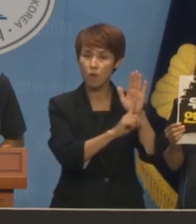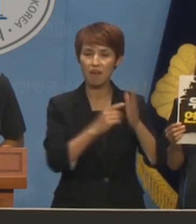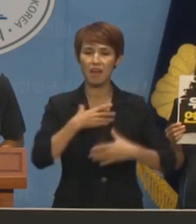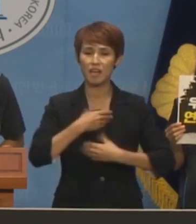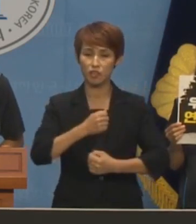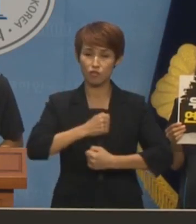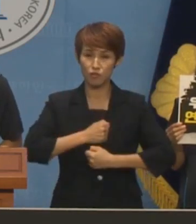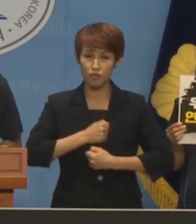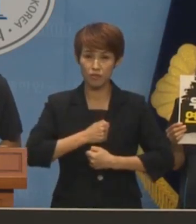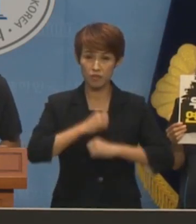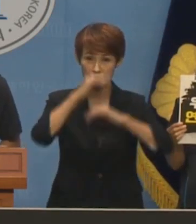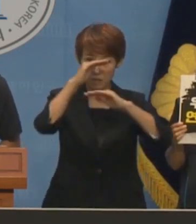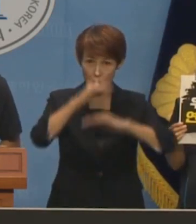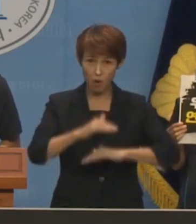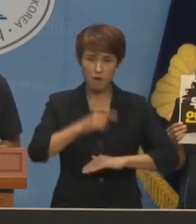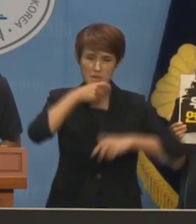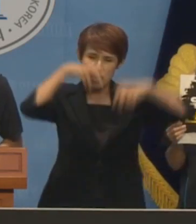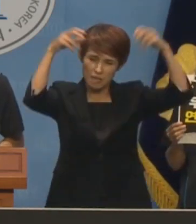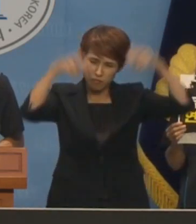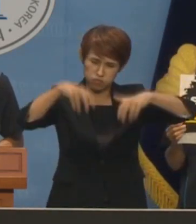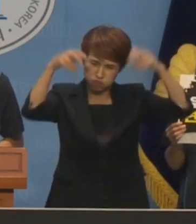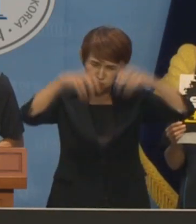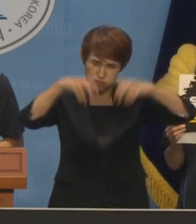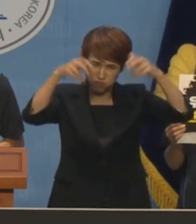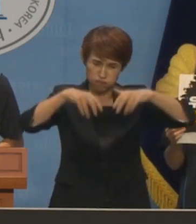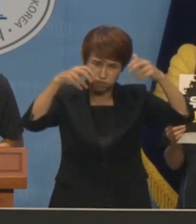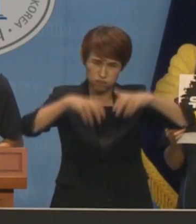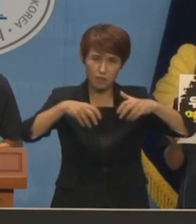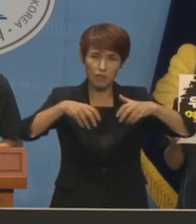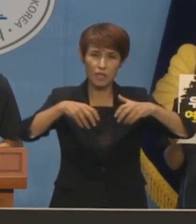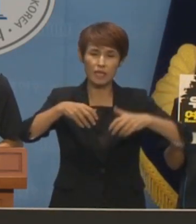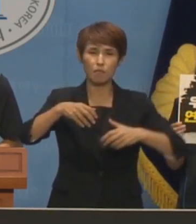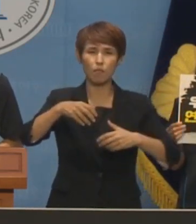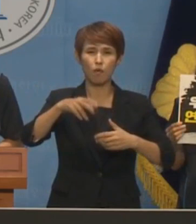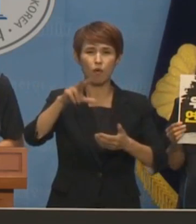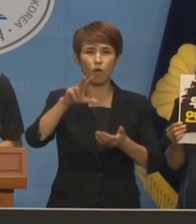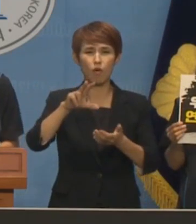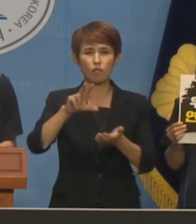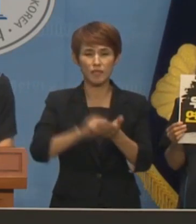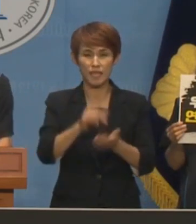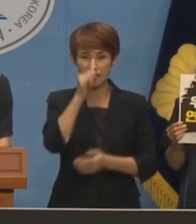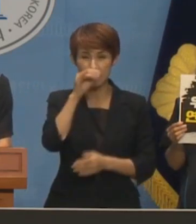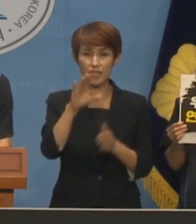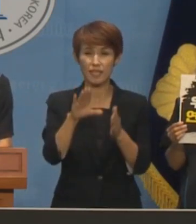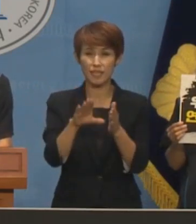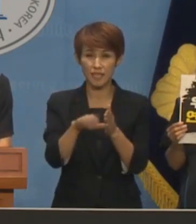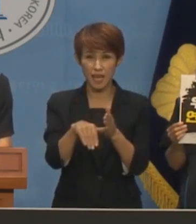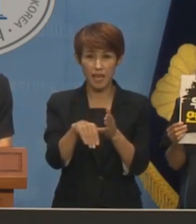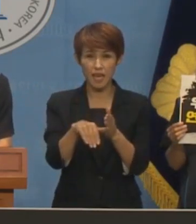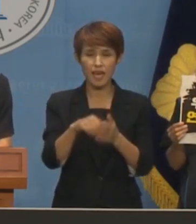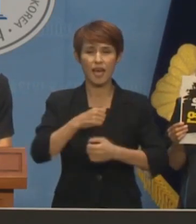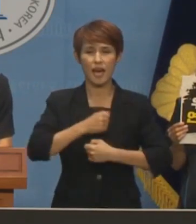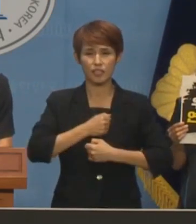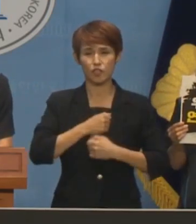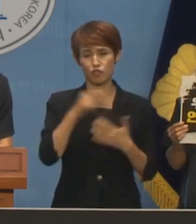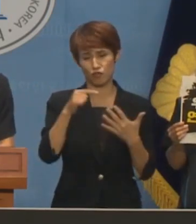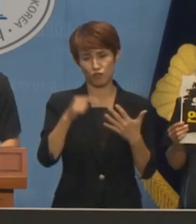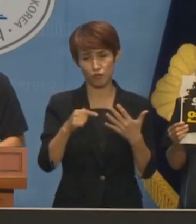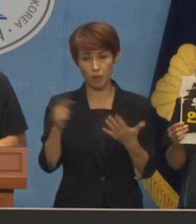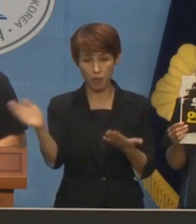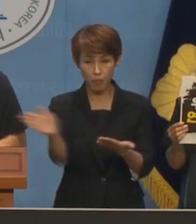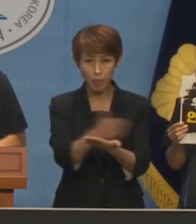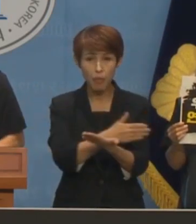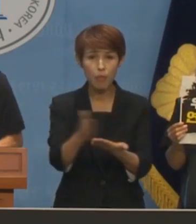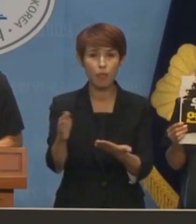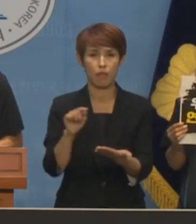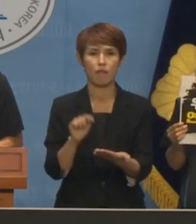사항에도 이런 포구와 폭설 같은 기상 이유 악천후에 대한 어 안전 수칙은 없는 것으로